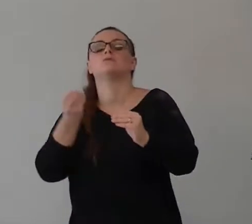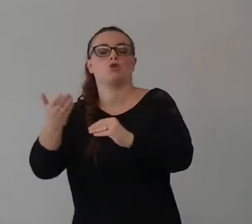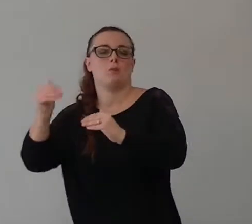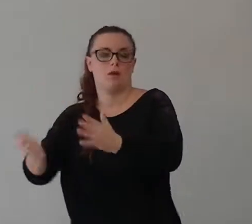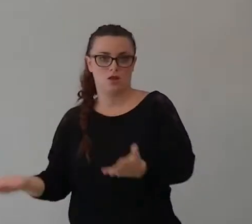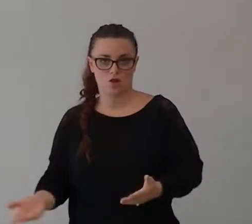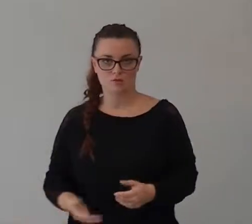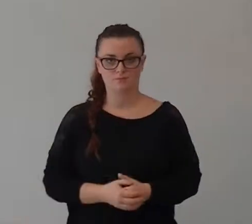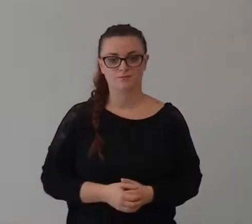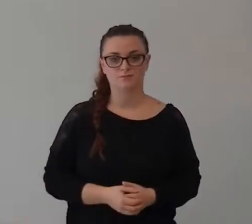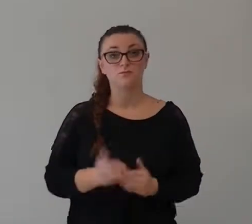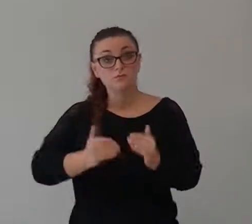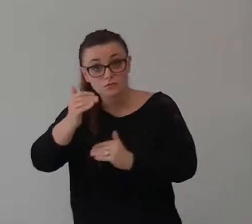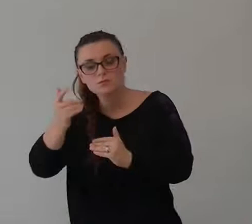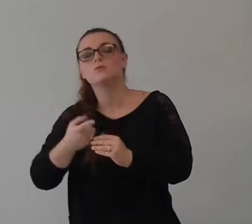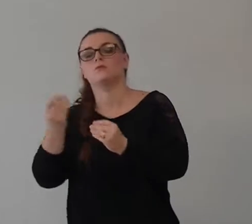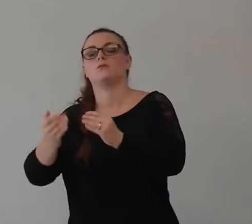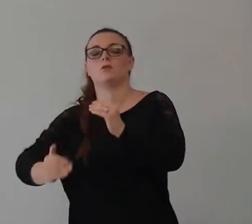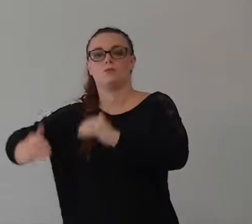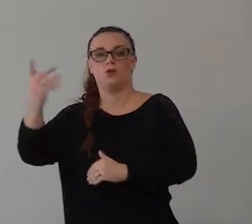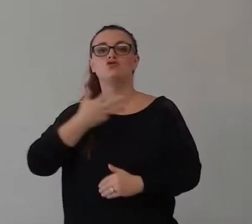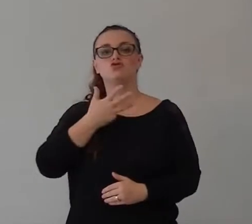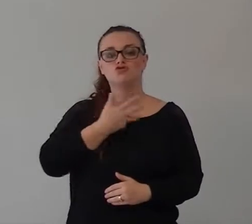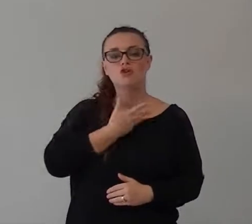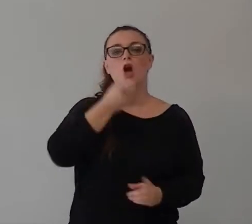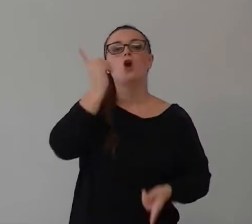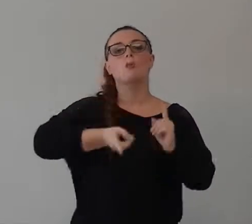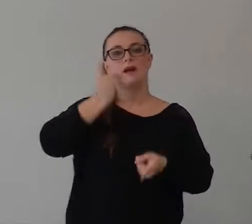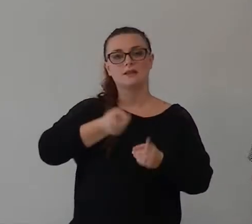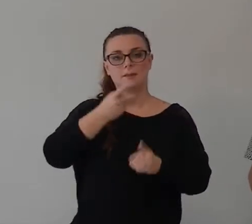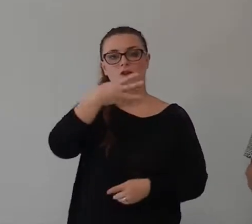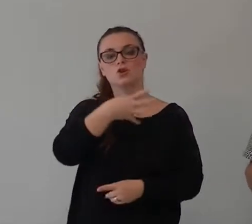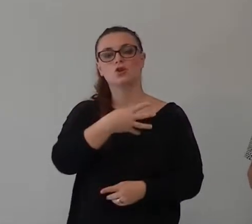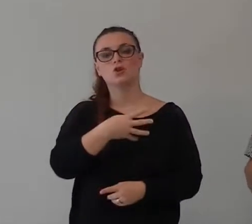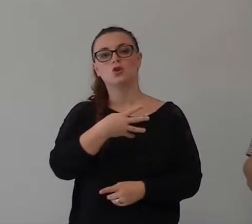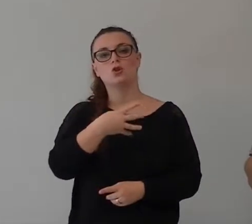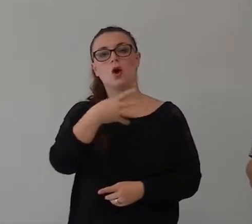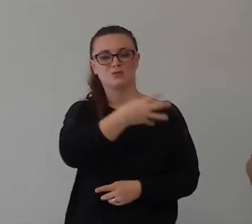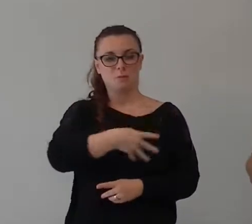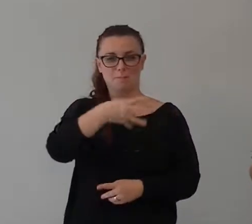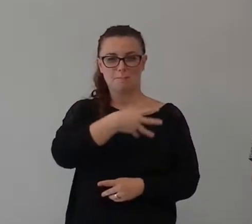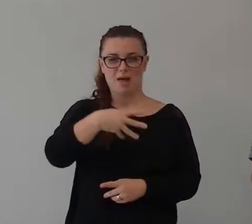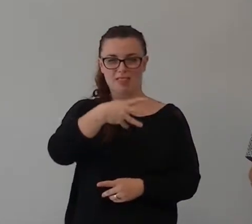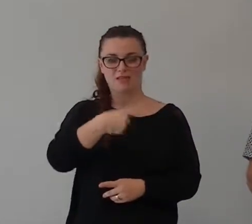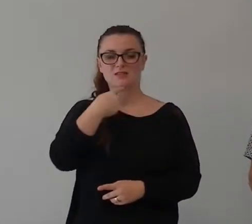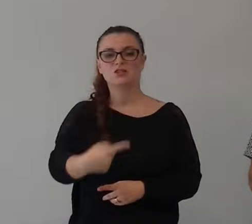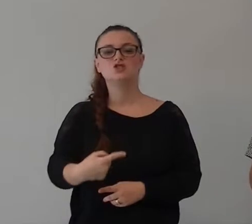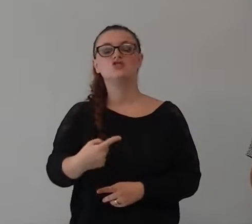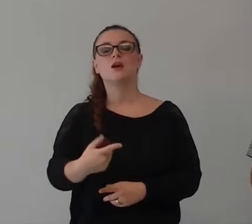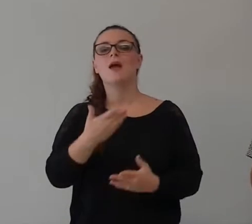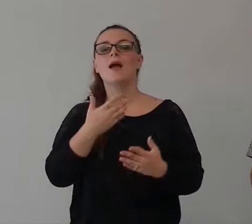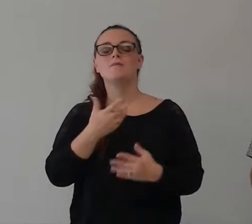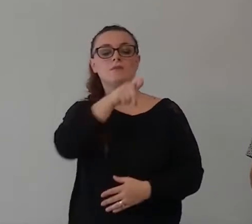di Gesù in Matteo 22, versetto 39, che dice: ama il prossimo tuo come te